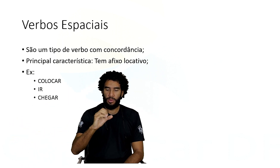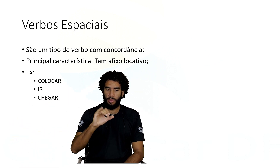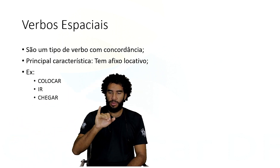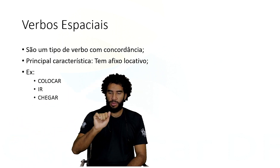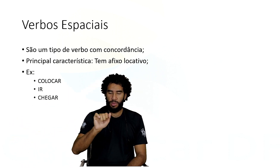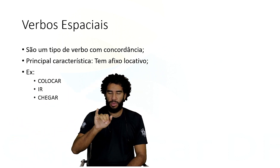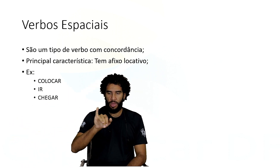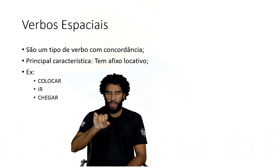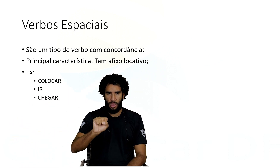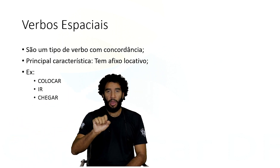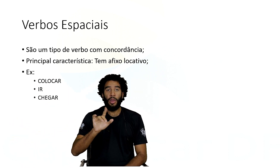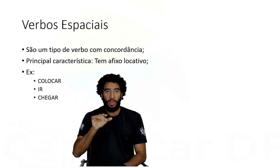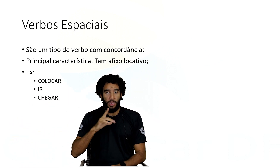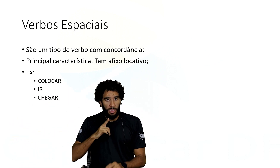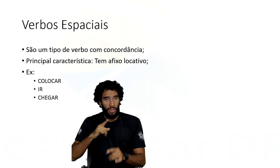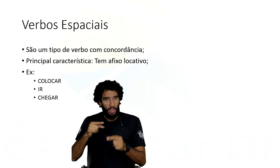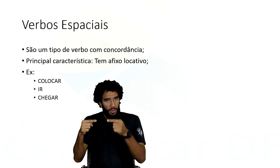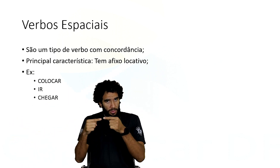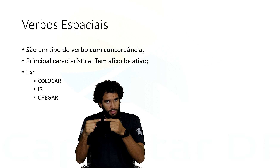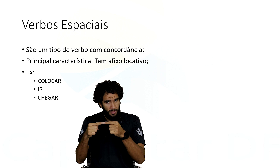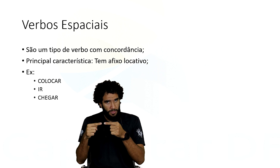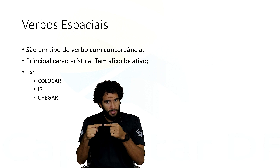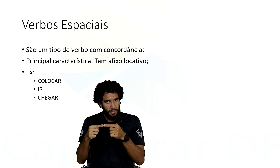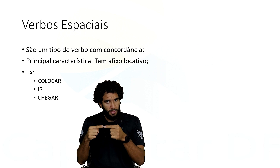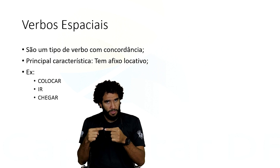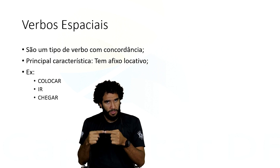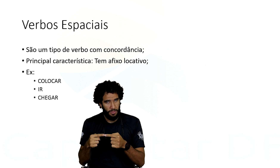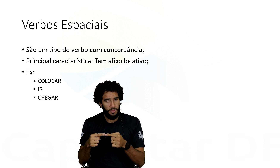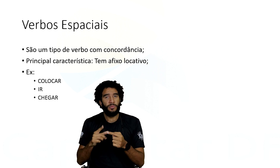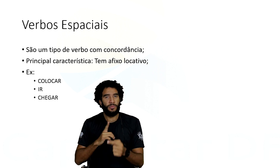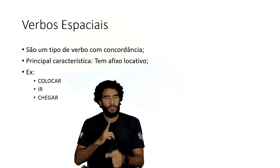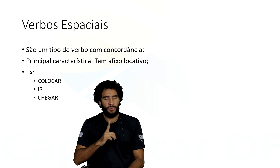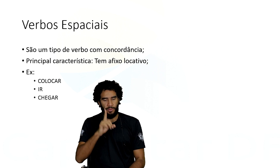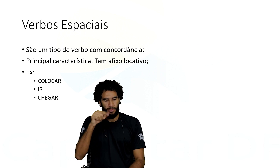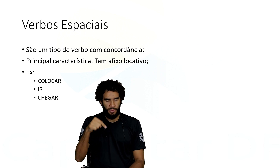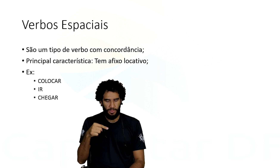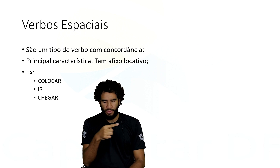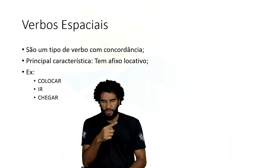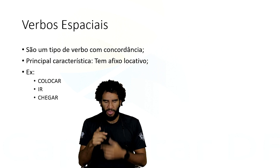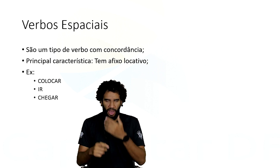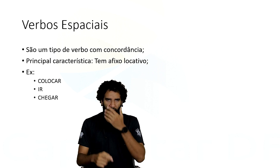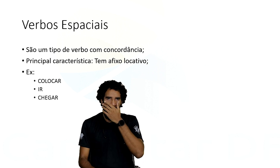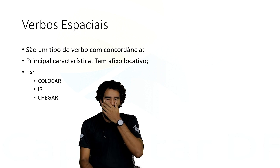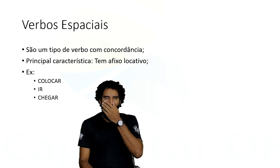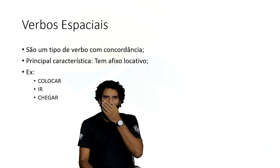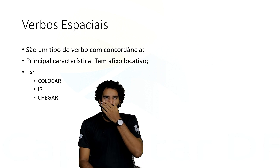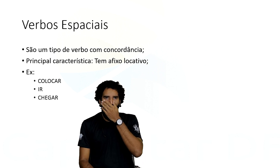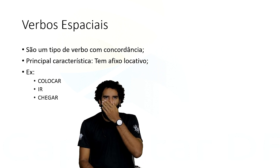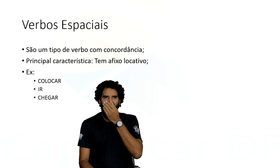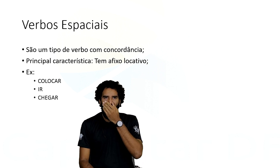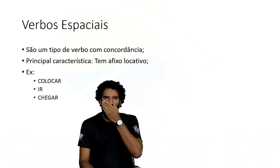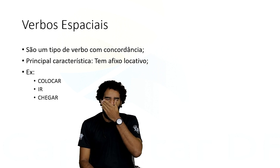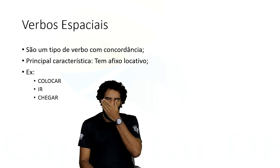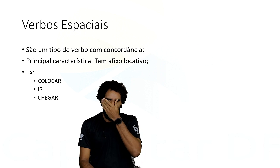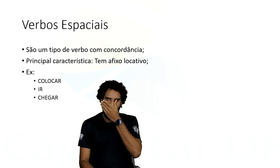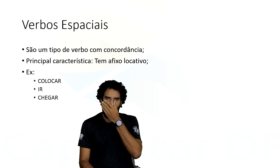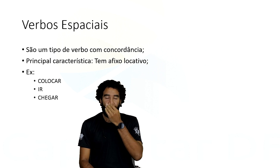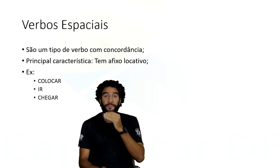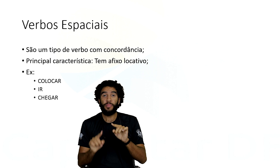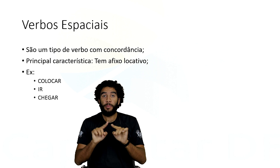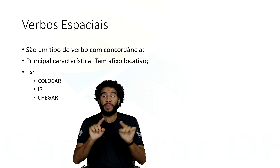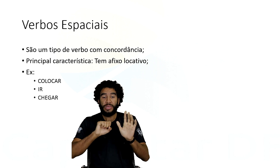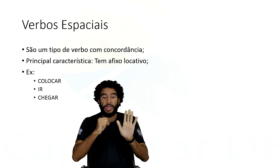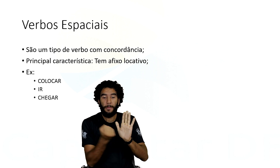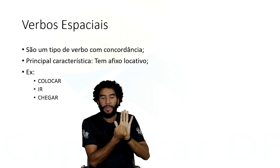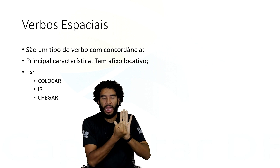concordância. Eles têm concordância, tá? Eles têm direcionamento. Mas ele marca uma localização.